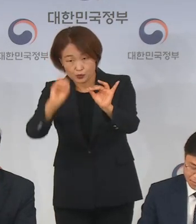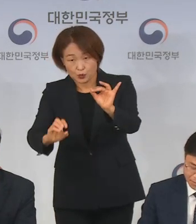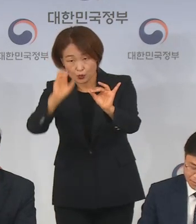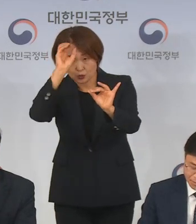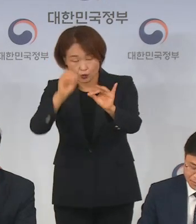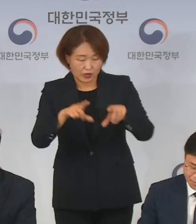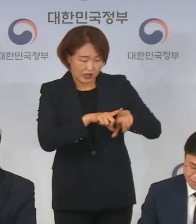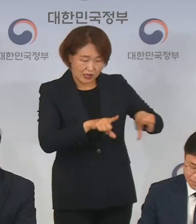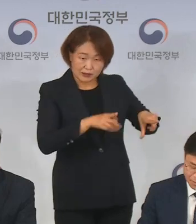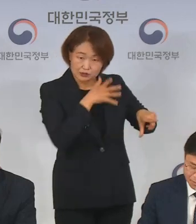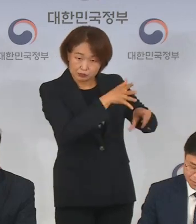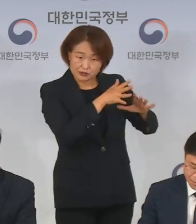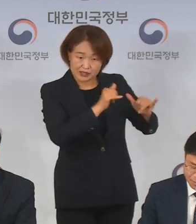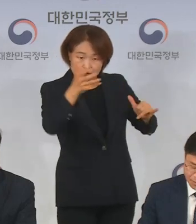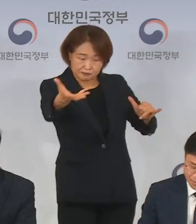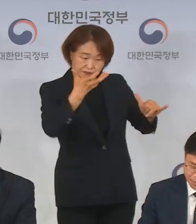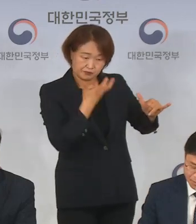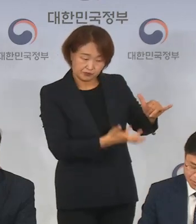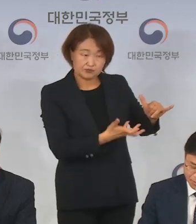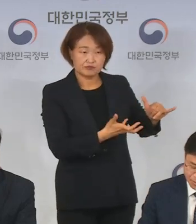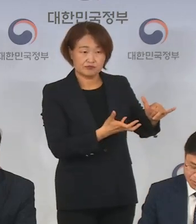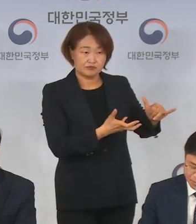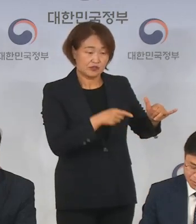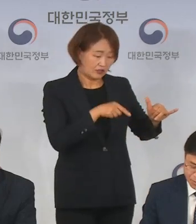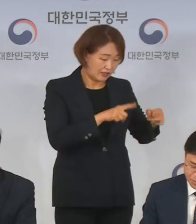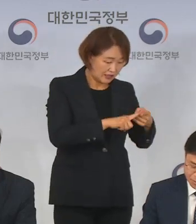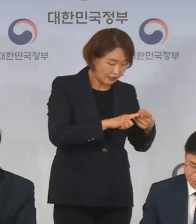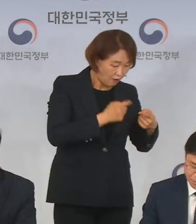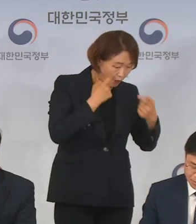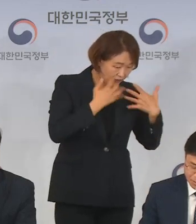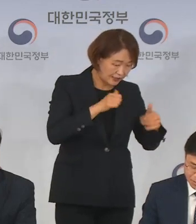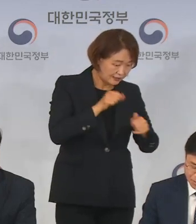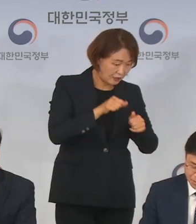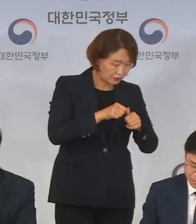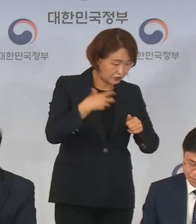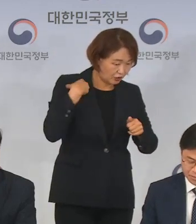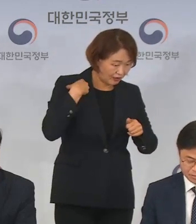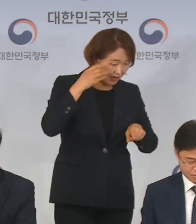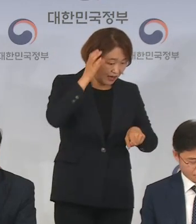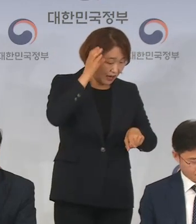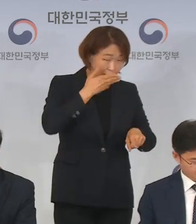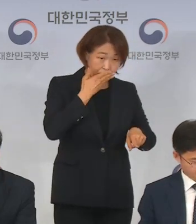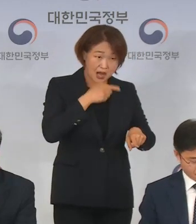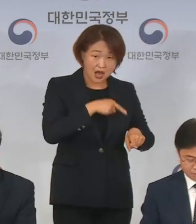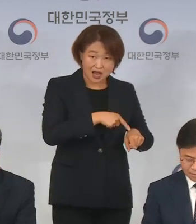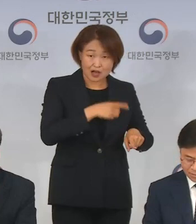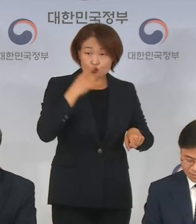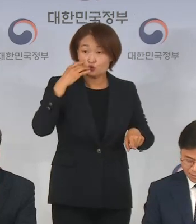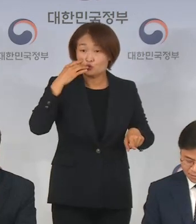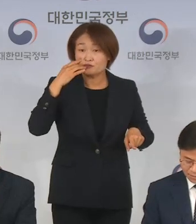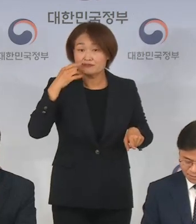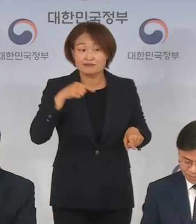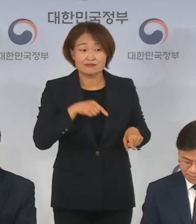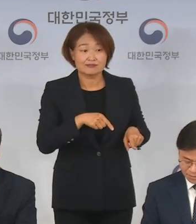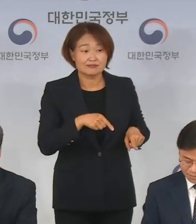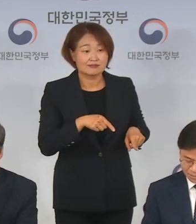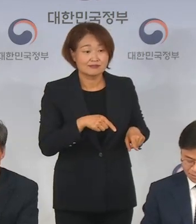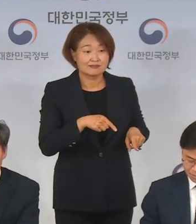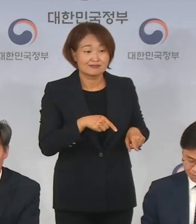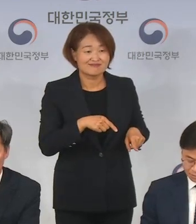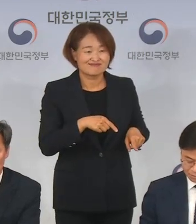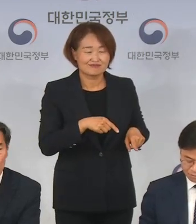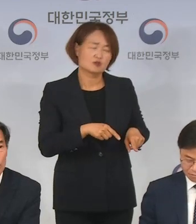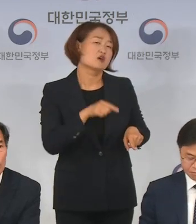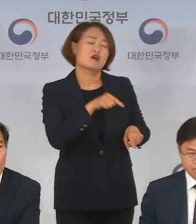어떤 실질적인 자문을, 뭐 어떤 역할을 좀 기대할 수 있는지, 그 부분은 좀